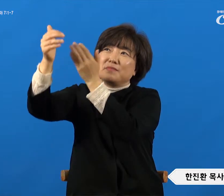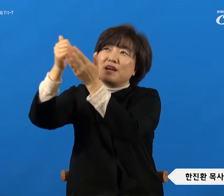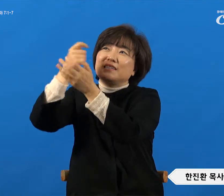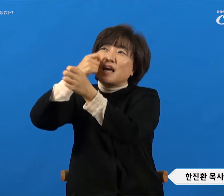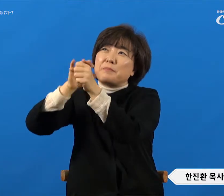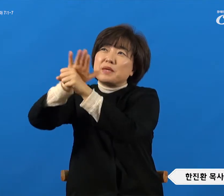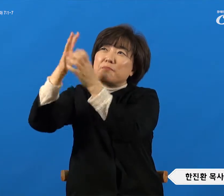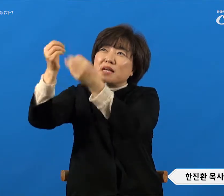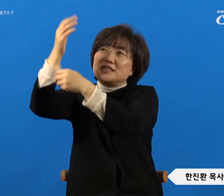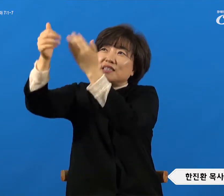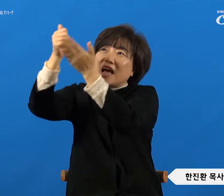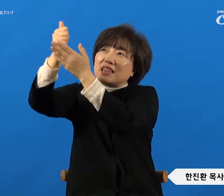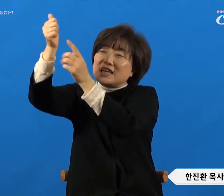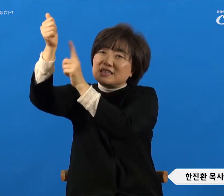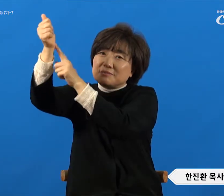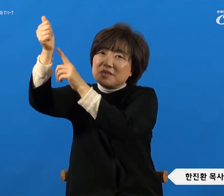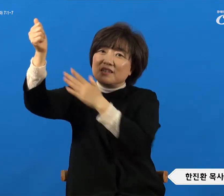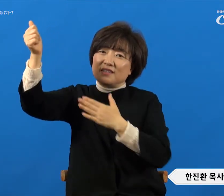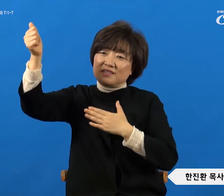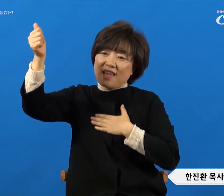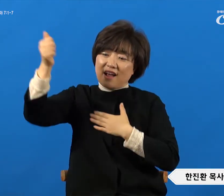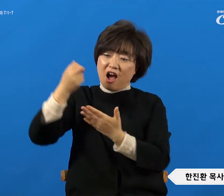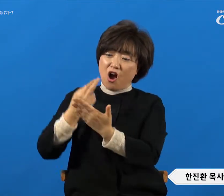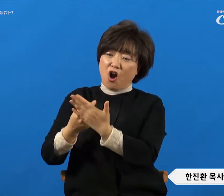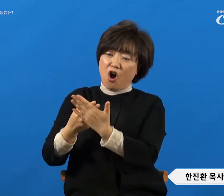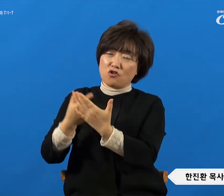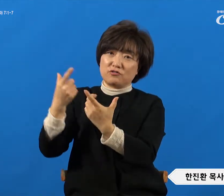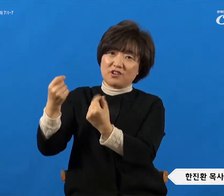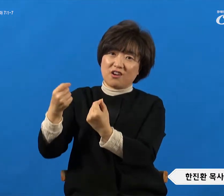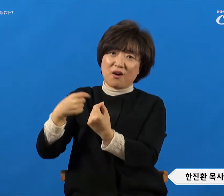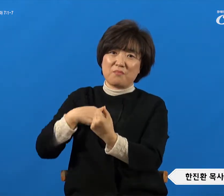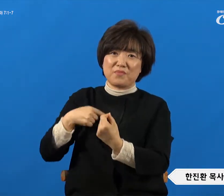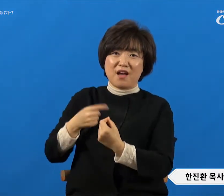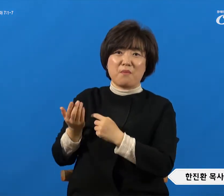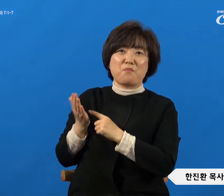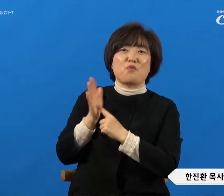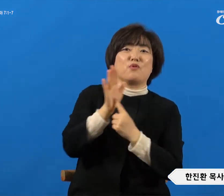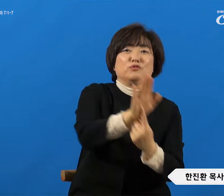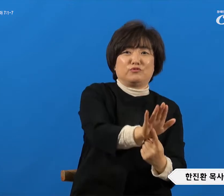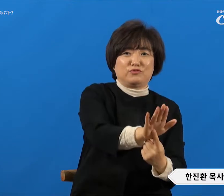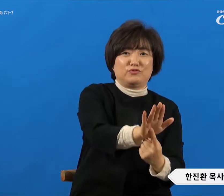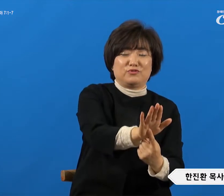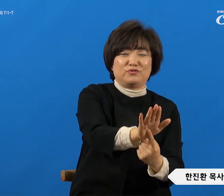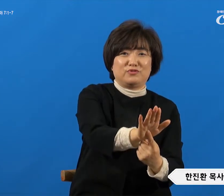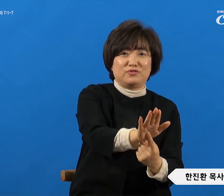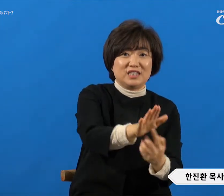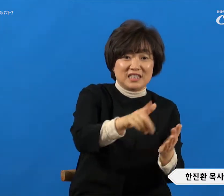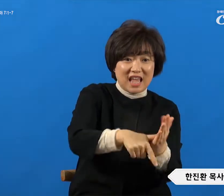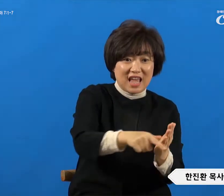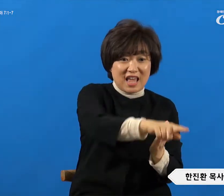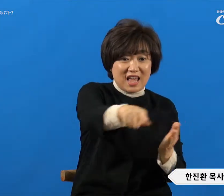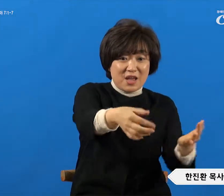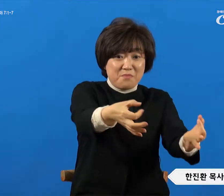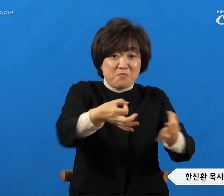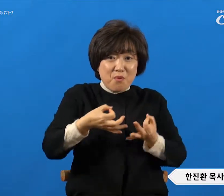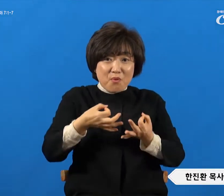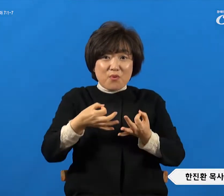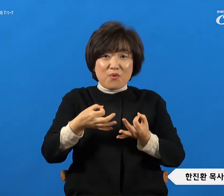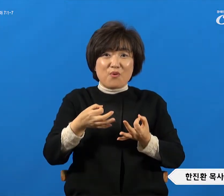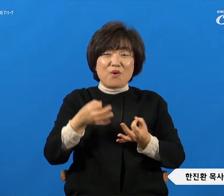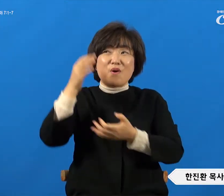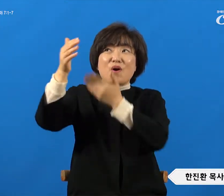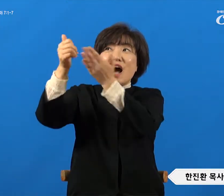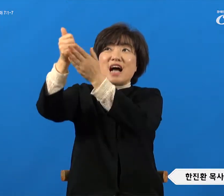같은 존재가 됩니다. 그러면 하나님은 한없는 영광을 받으십니다. 그래,